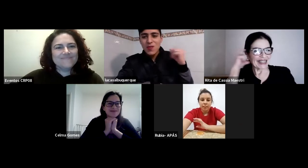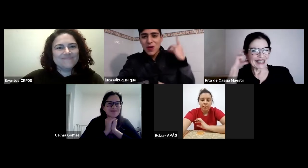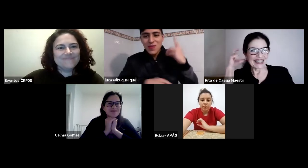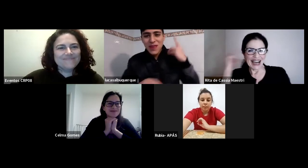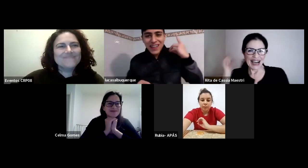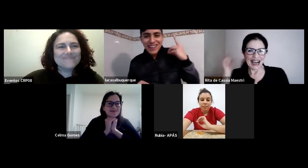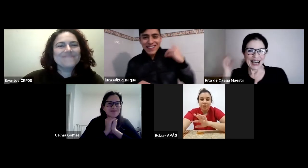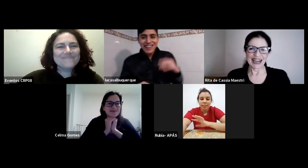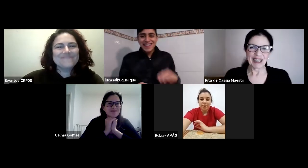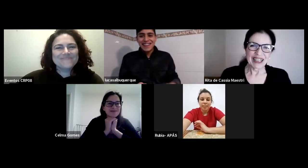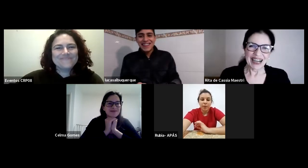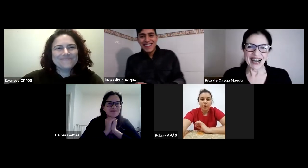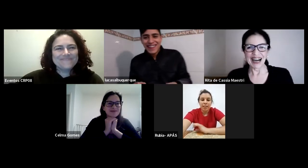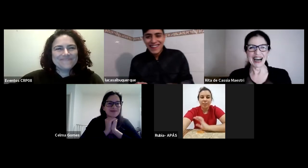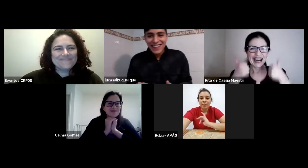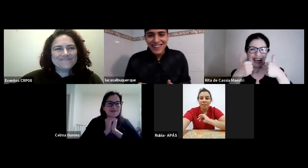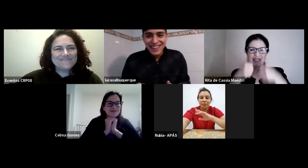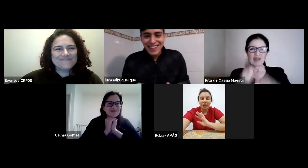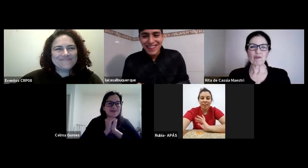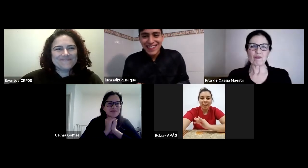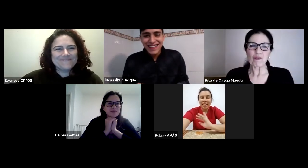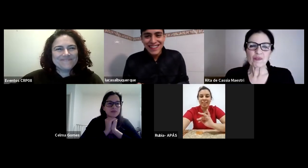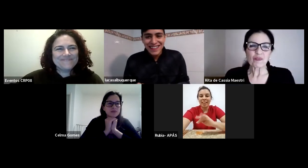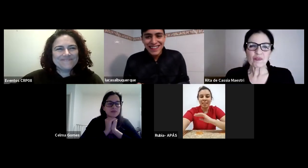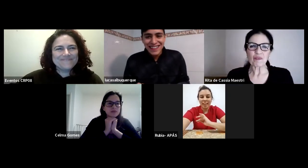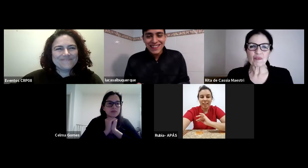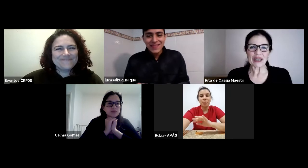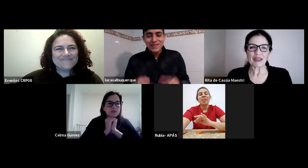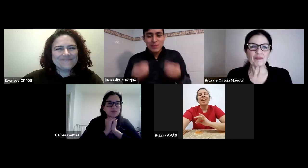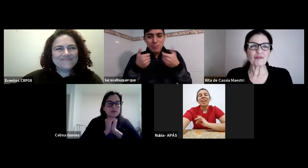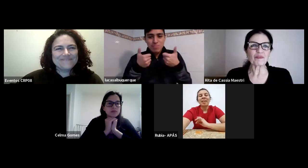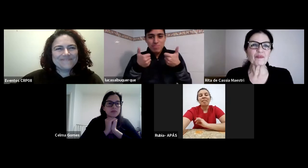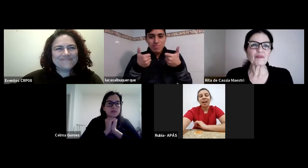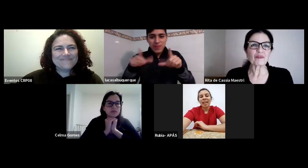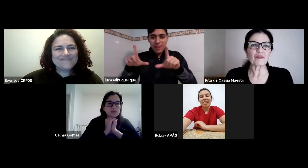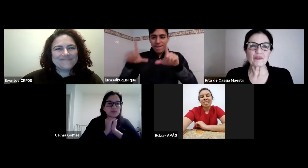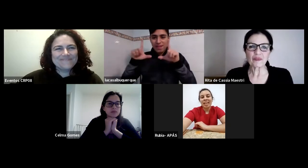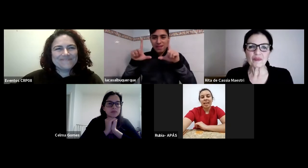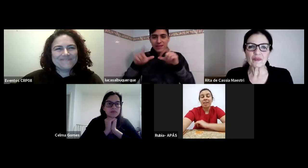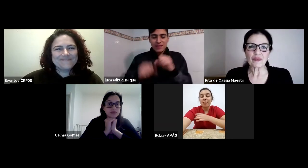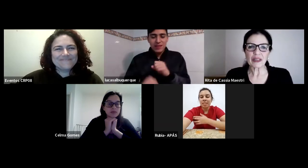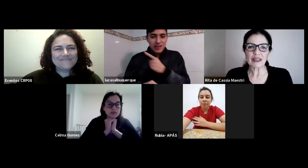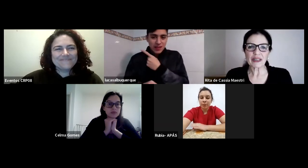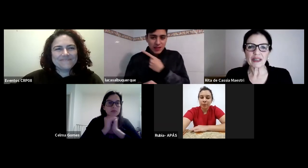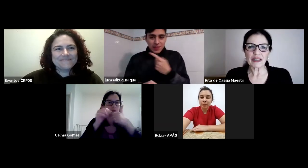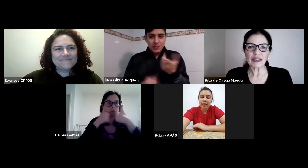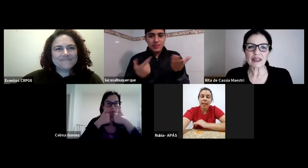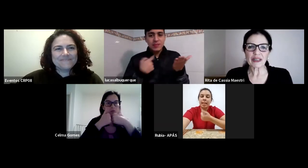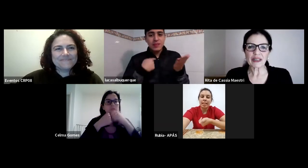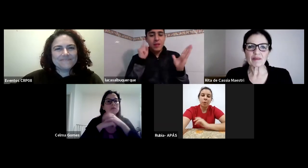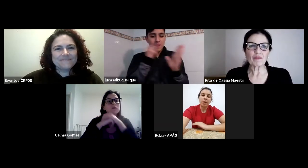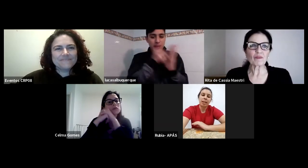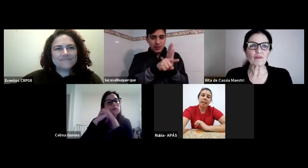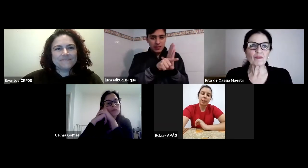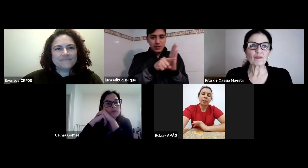É Rúbia. Oi, eu não tô ninguém na tela, nem eu. Mas eu fiz a pergunta, né?